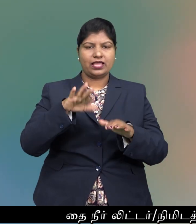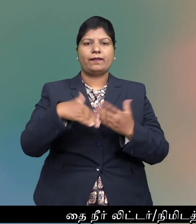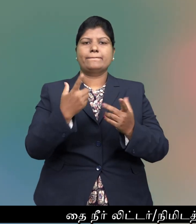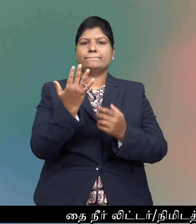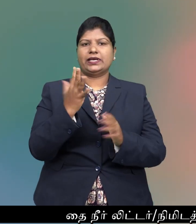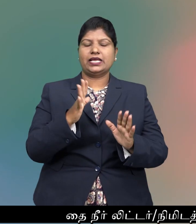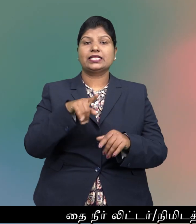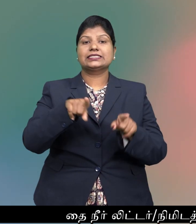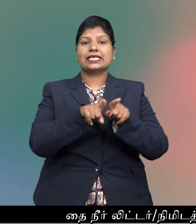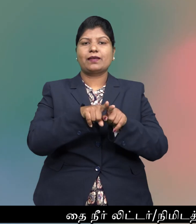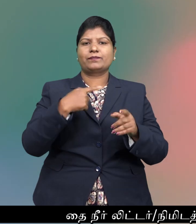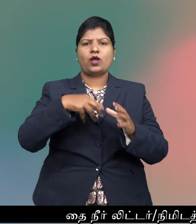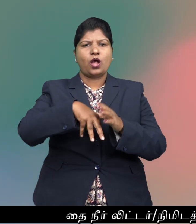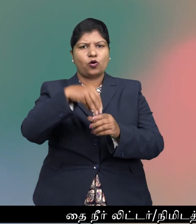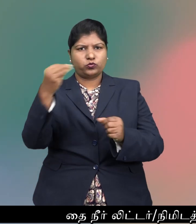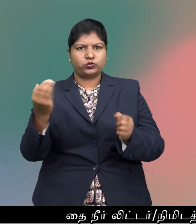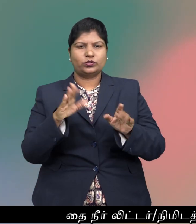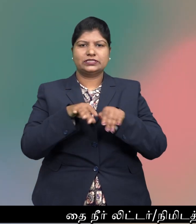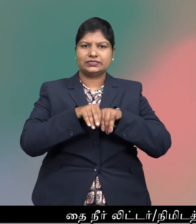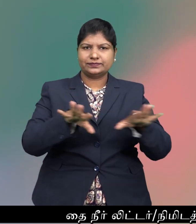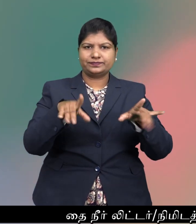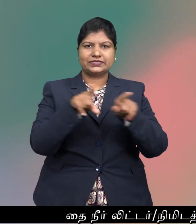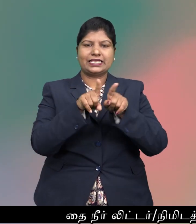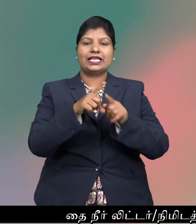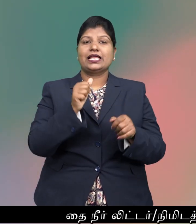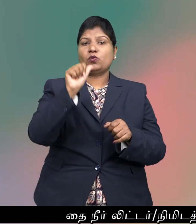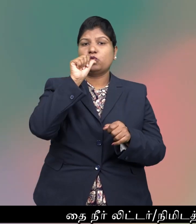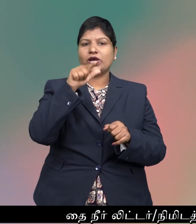லிட்டர், அதாவது நிமிடத்தின் அளவாக நாம் அளவிடலாம்.